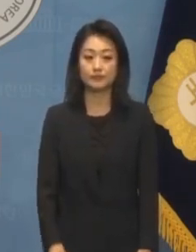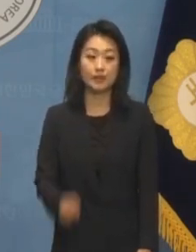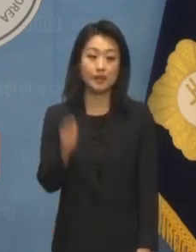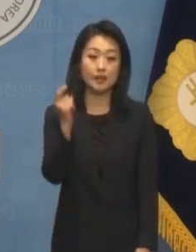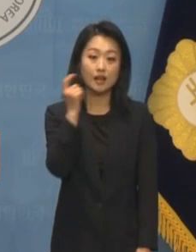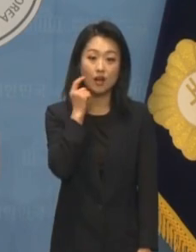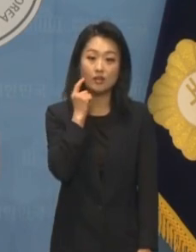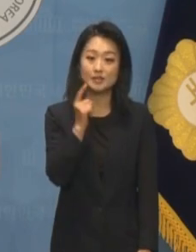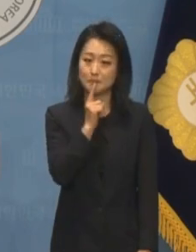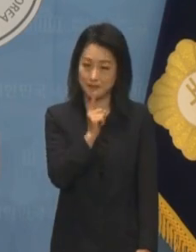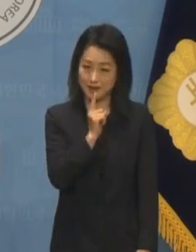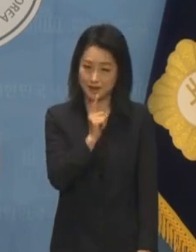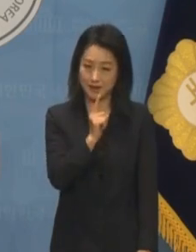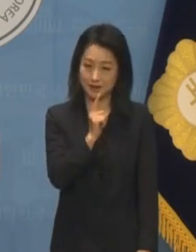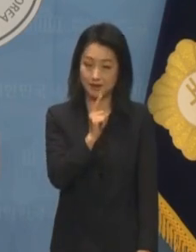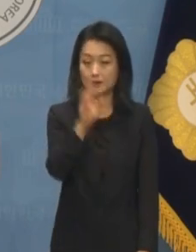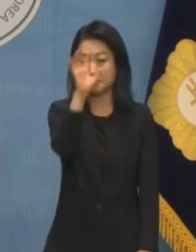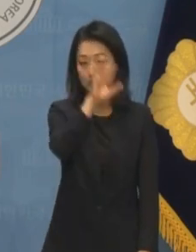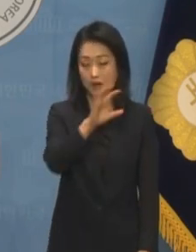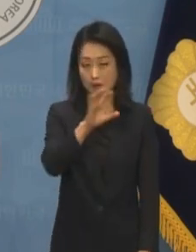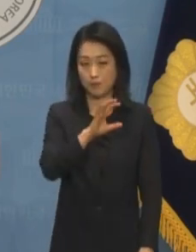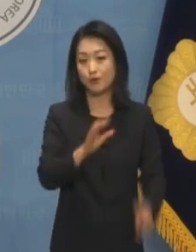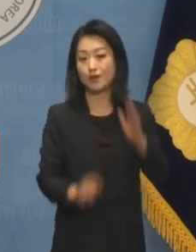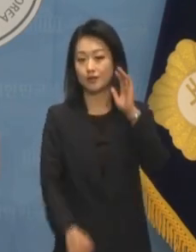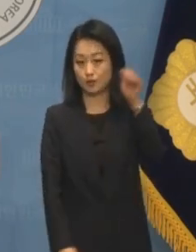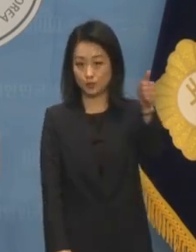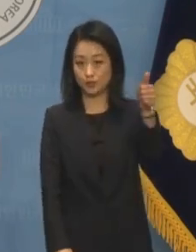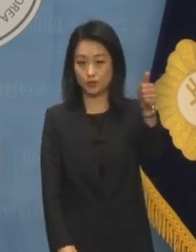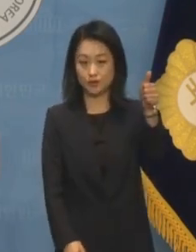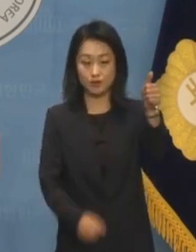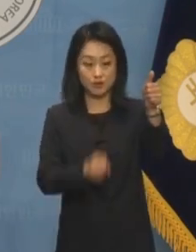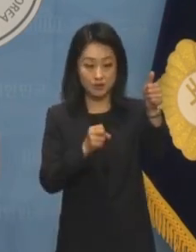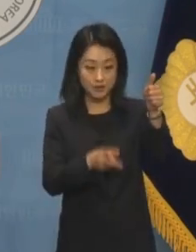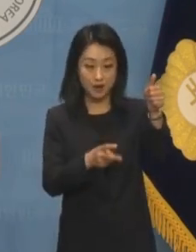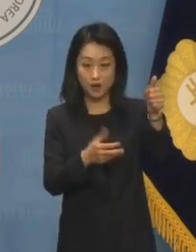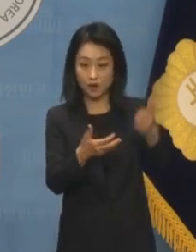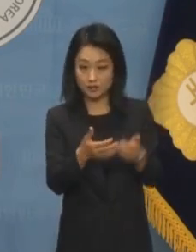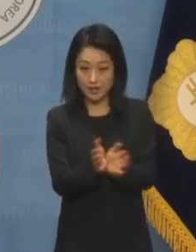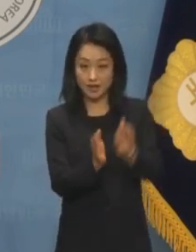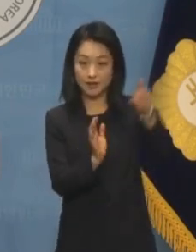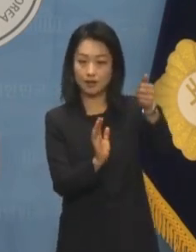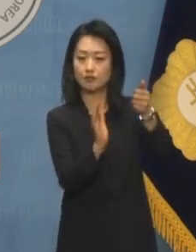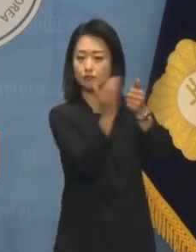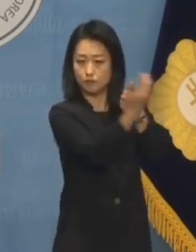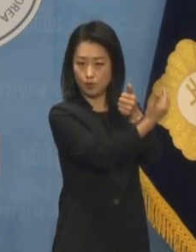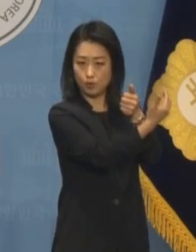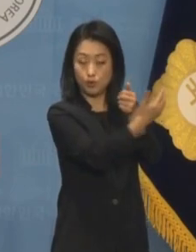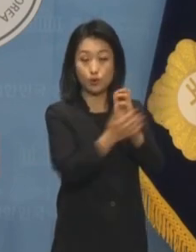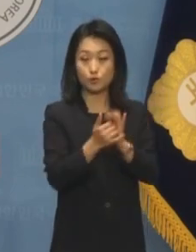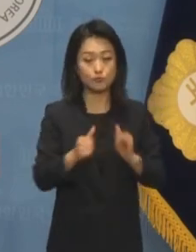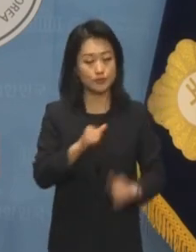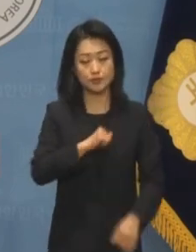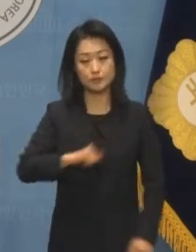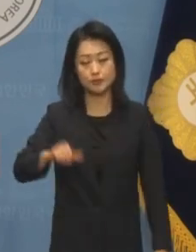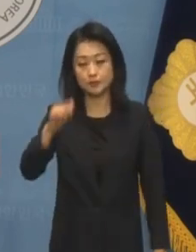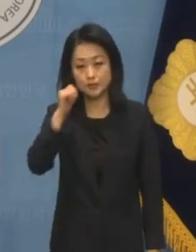거짓말만 일삼는 대통령과 대통령만 감싸는 여당의 국민의 분노가 임계점에